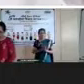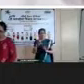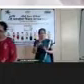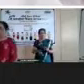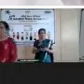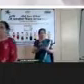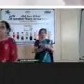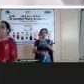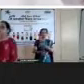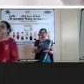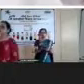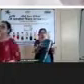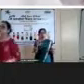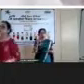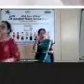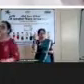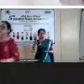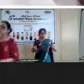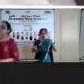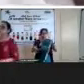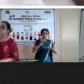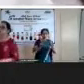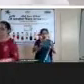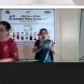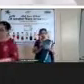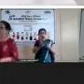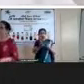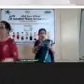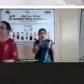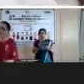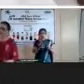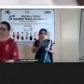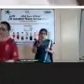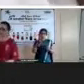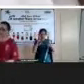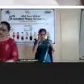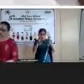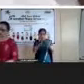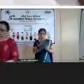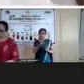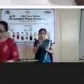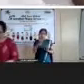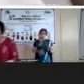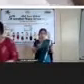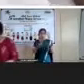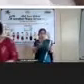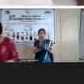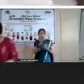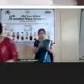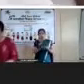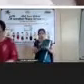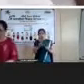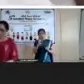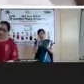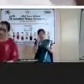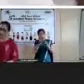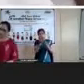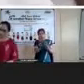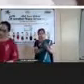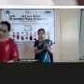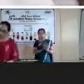के कौशल प्रशिक्षण और उद्यमिता विकास पर विशेष ध्यान देने के लिए हम लोग आगे जा रहे हैं। यह आयोजन न